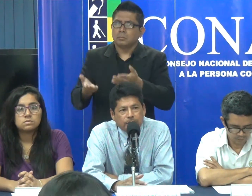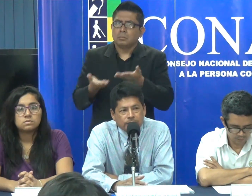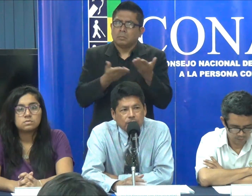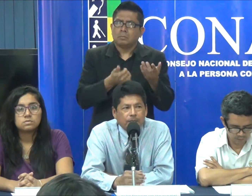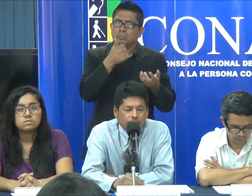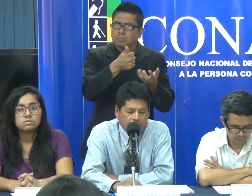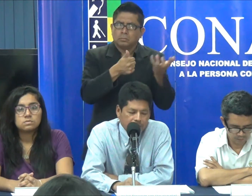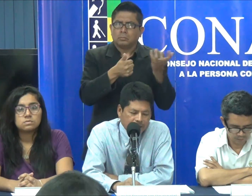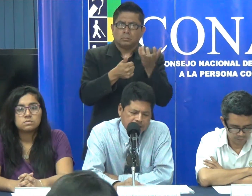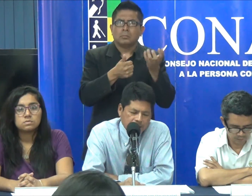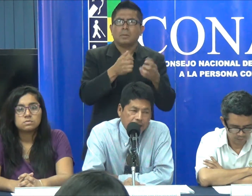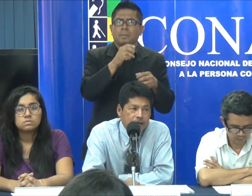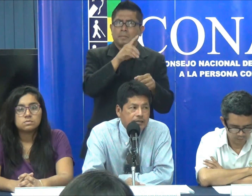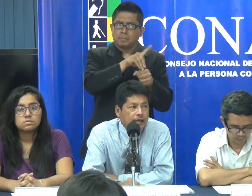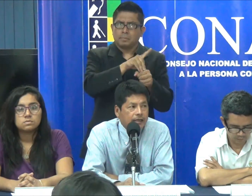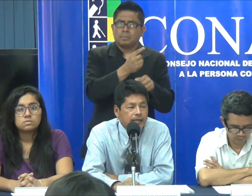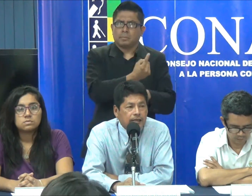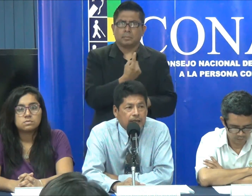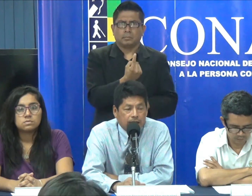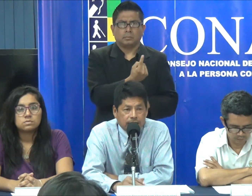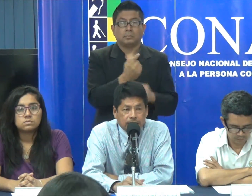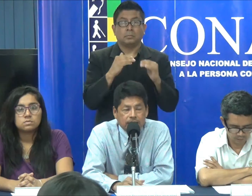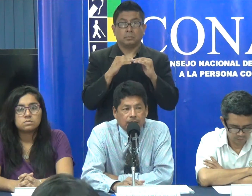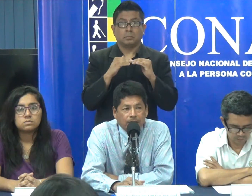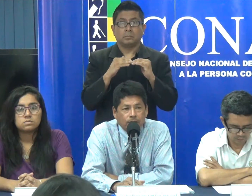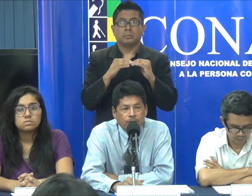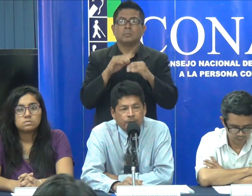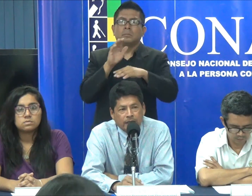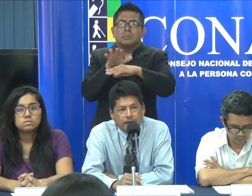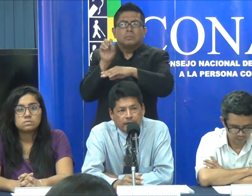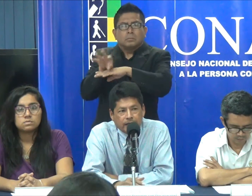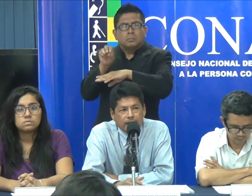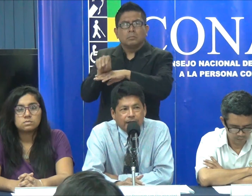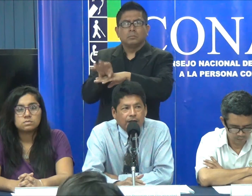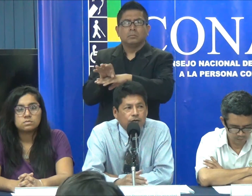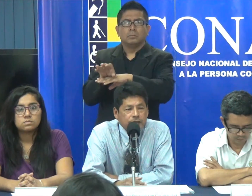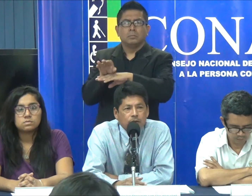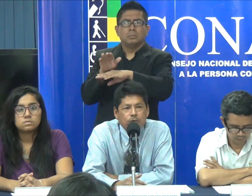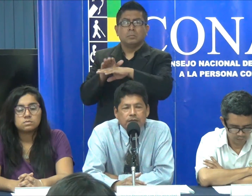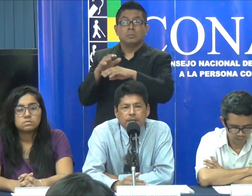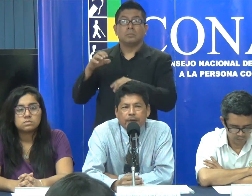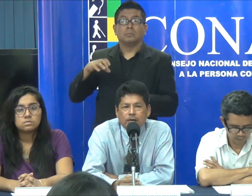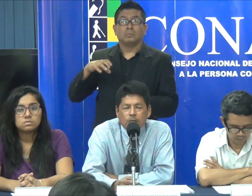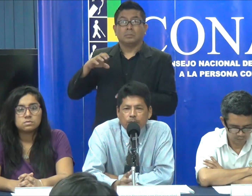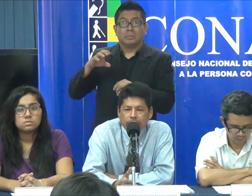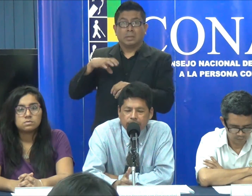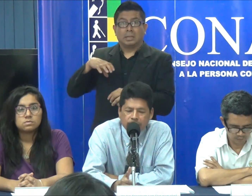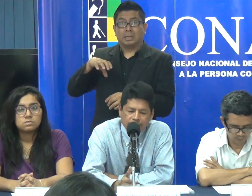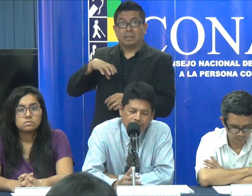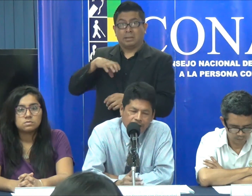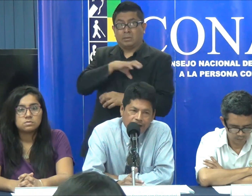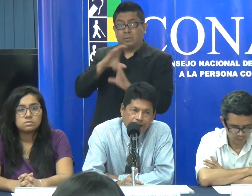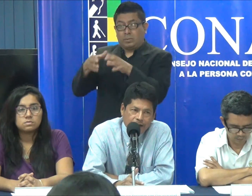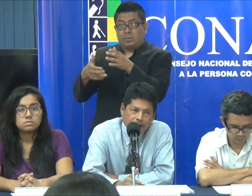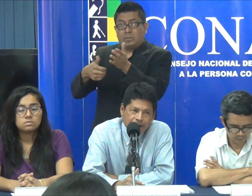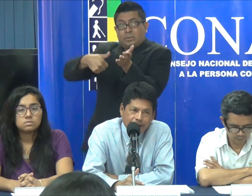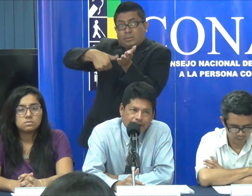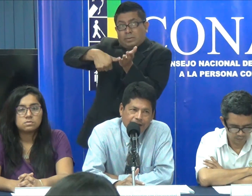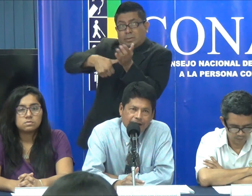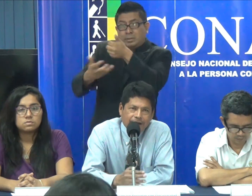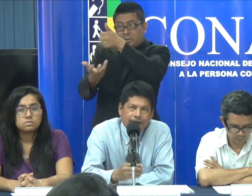de esas personas, pero además también quizá hacer el llamado que el Consejo Municipal no